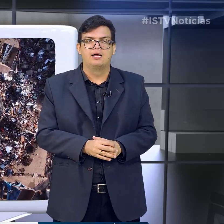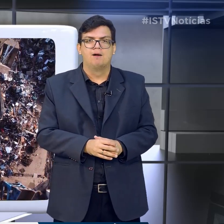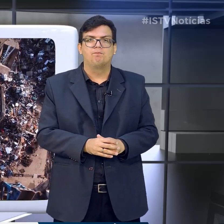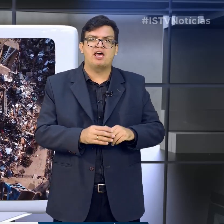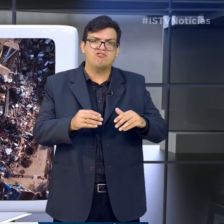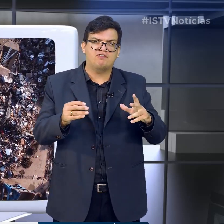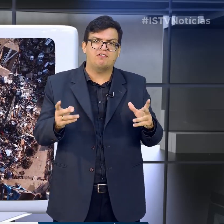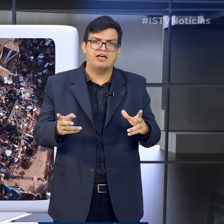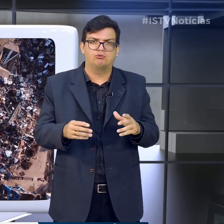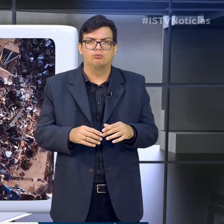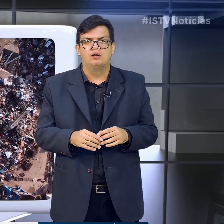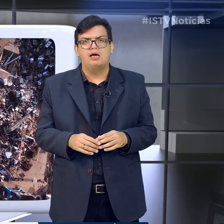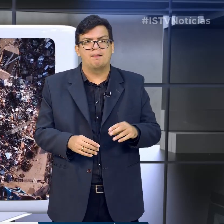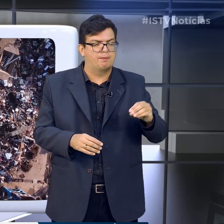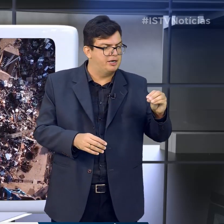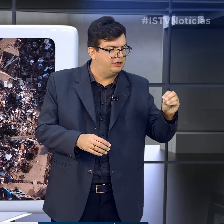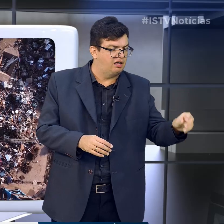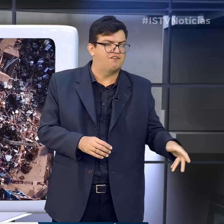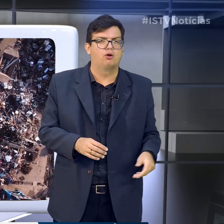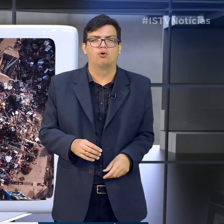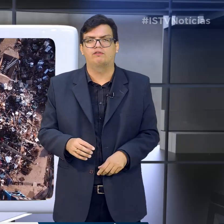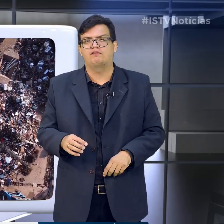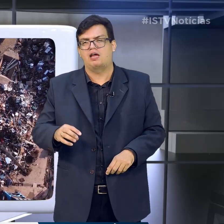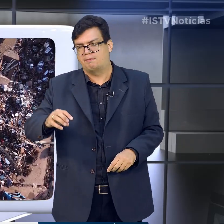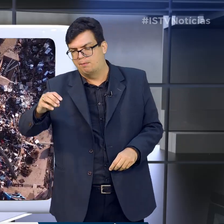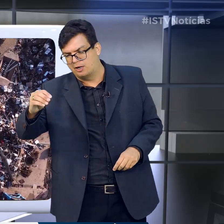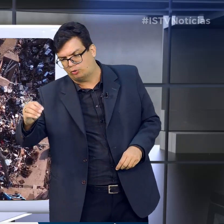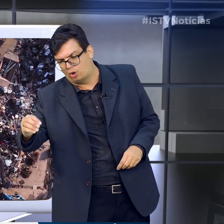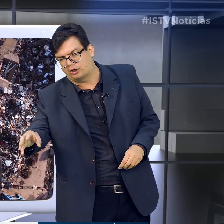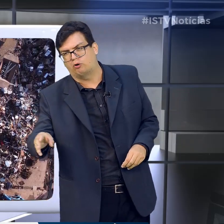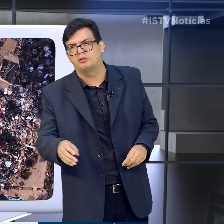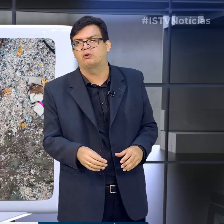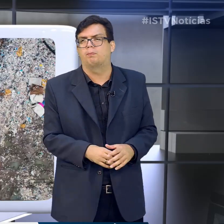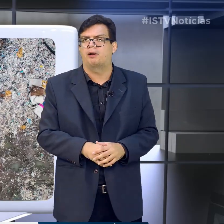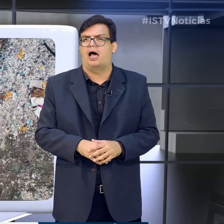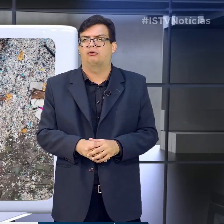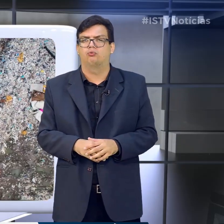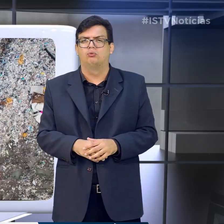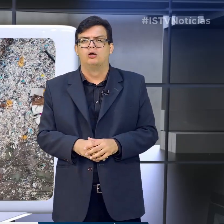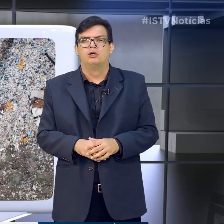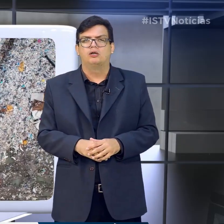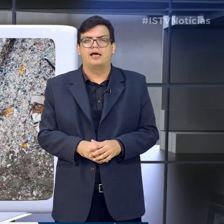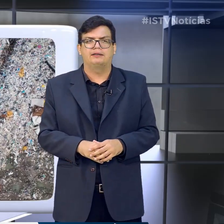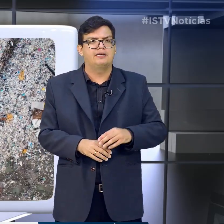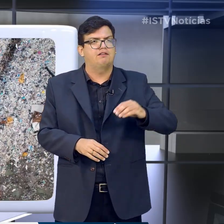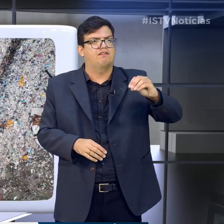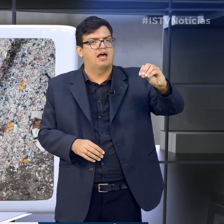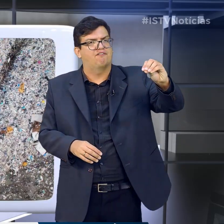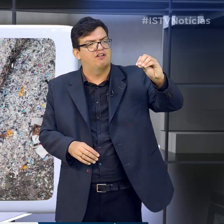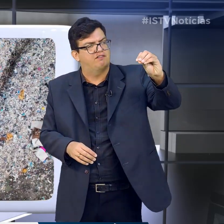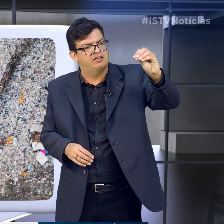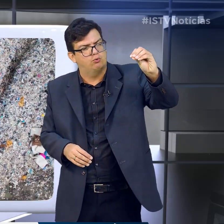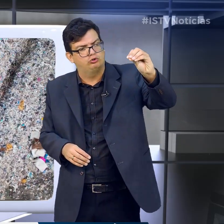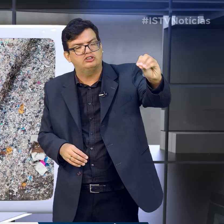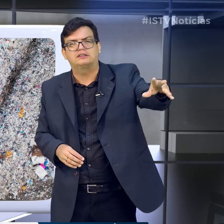desde cedo é a mamãe que lava a louça é a mamãe coloca comida no prato né tem que ensinar a fazer o